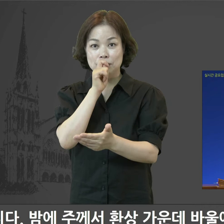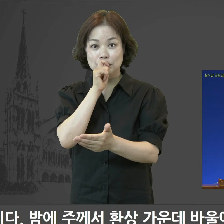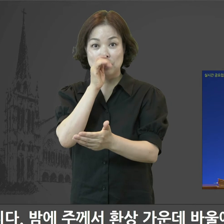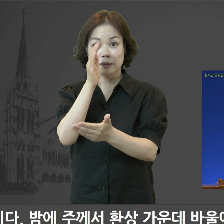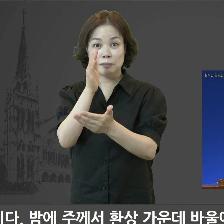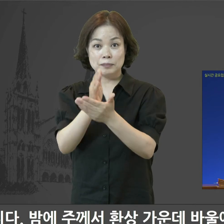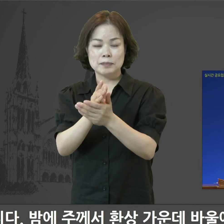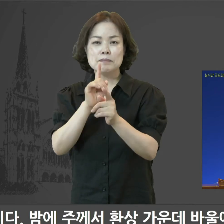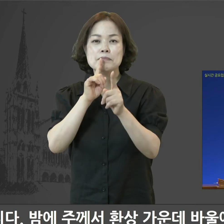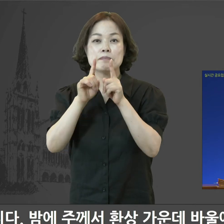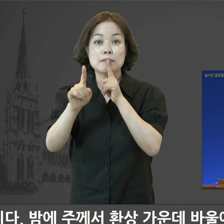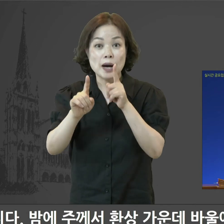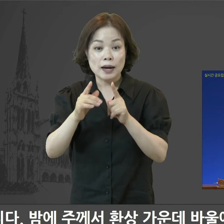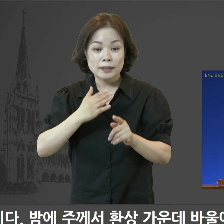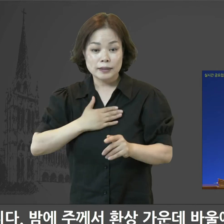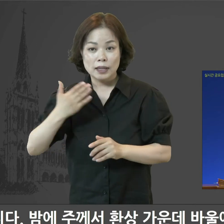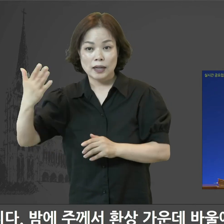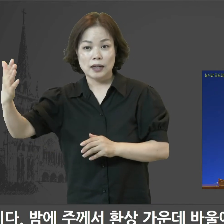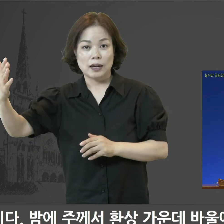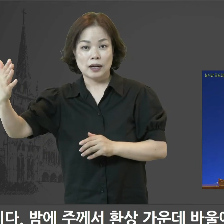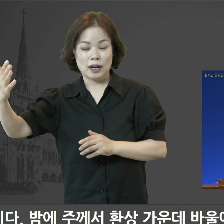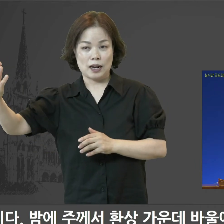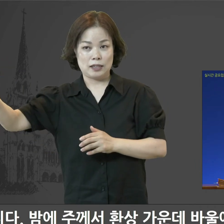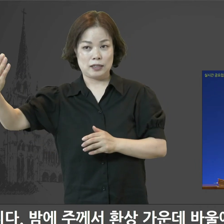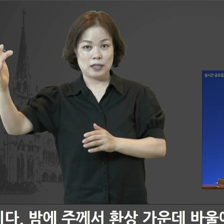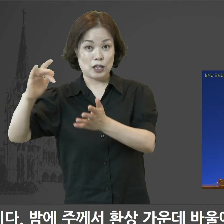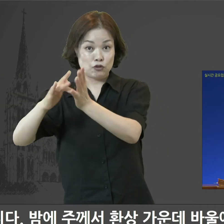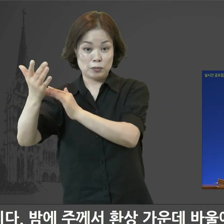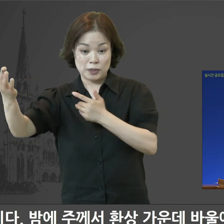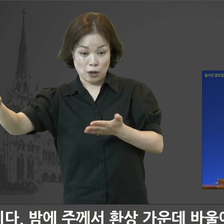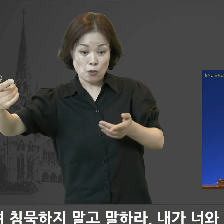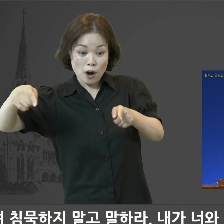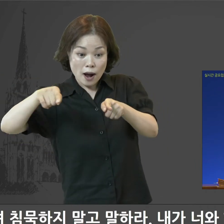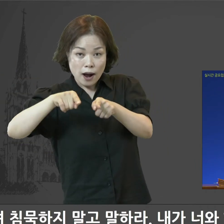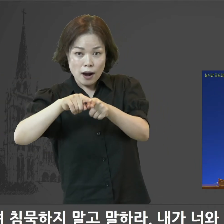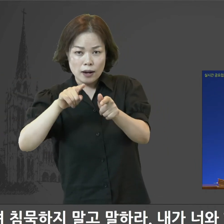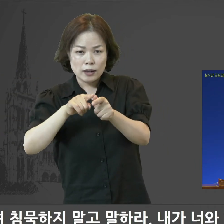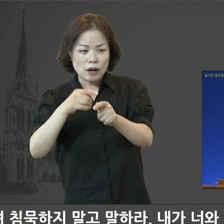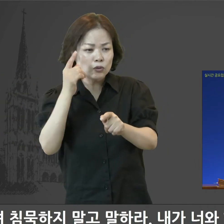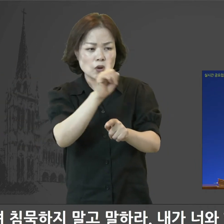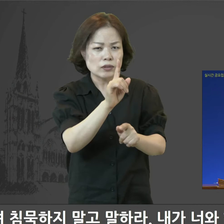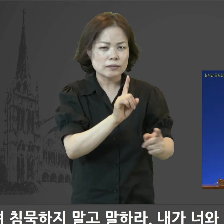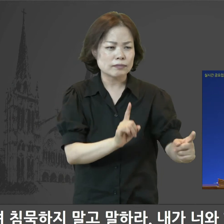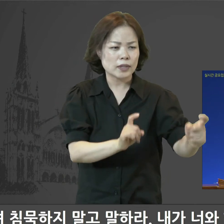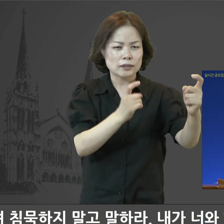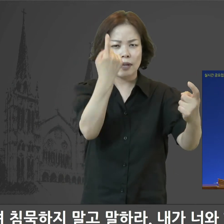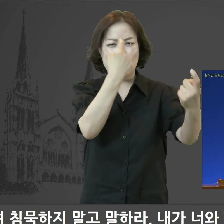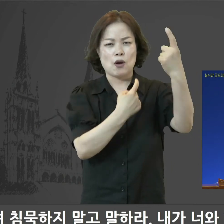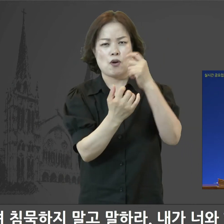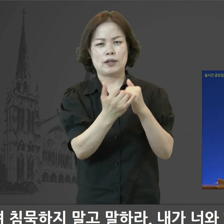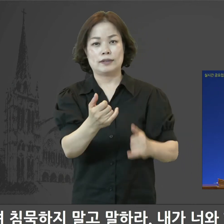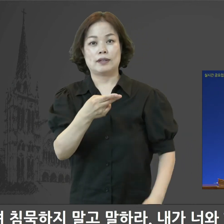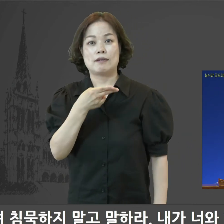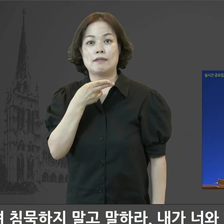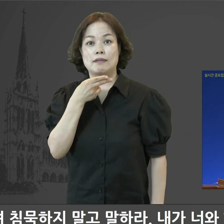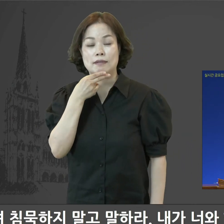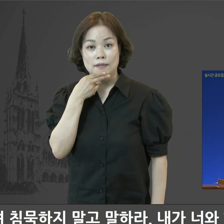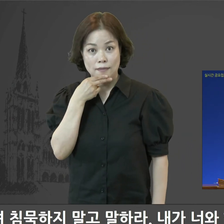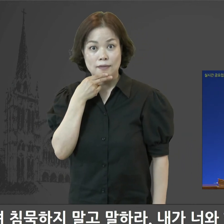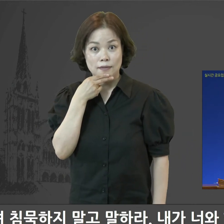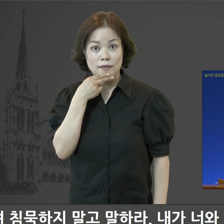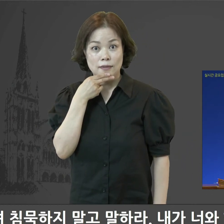말고 말하라. 내가 너와 함께 있음에 어떤 사람도 너를 대적하여 해롭게 할 자가 없을 것이니